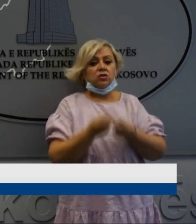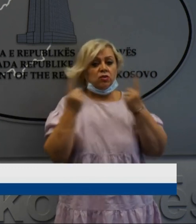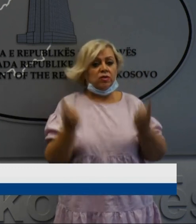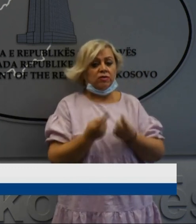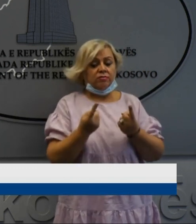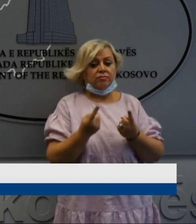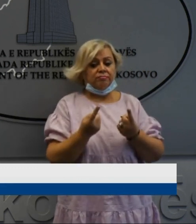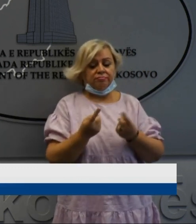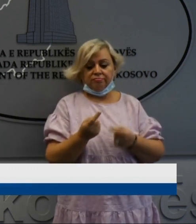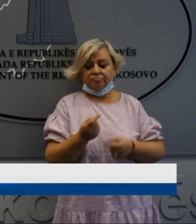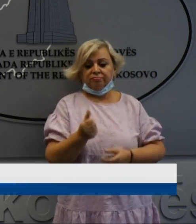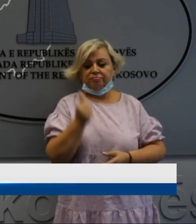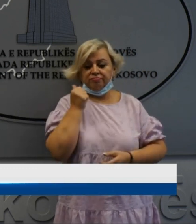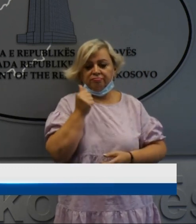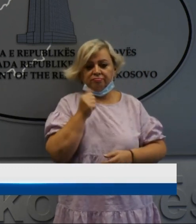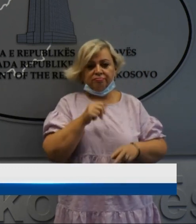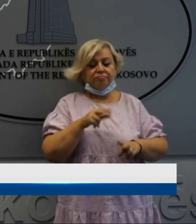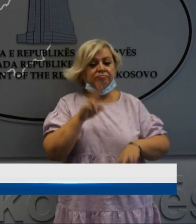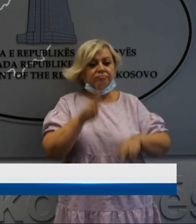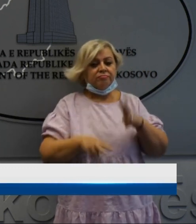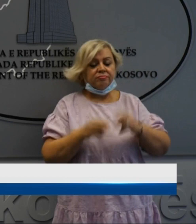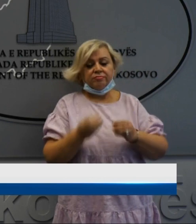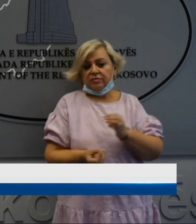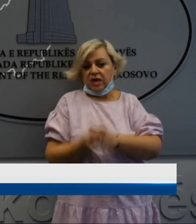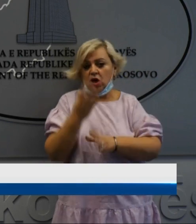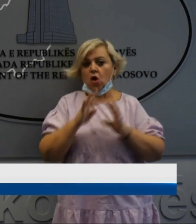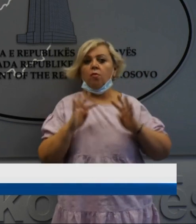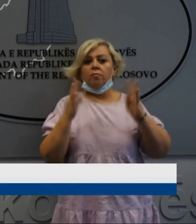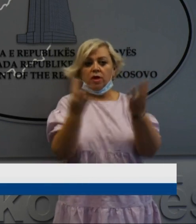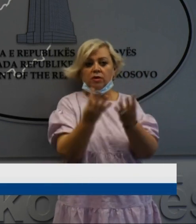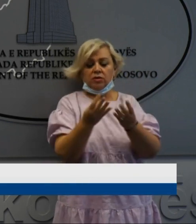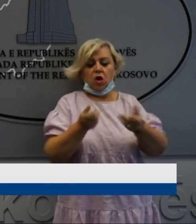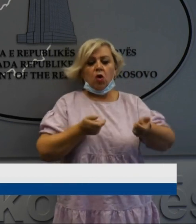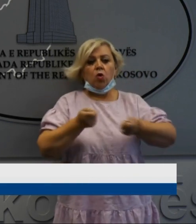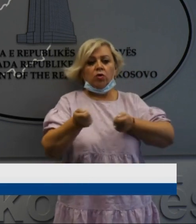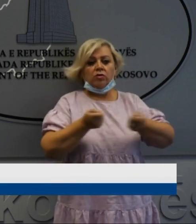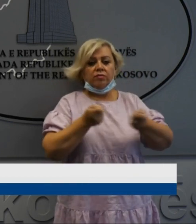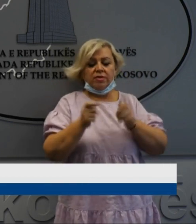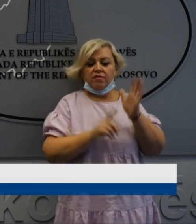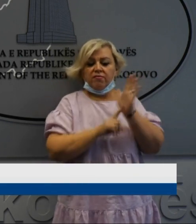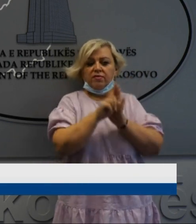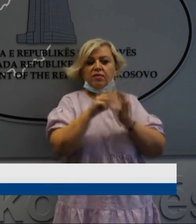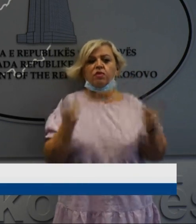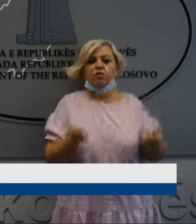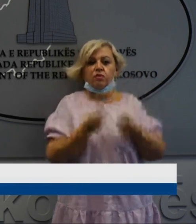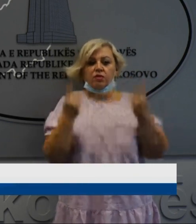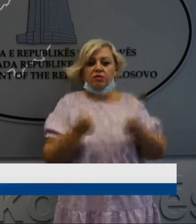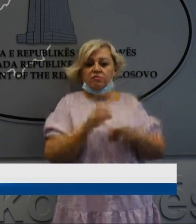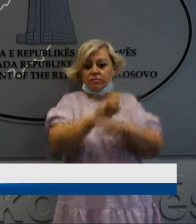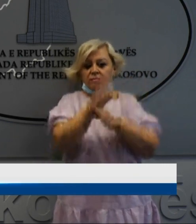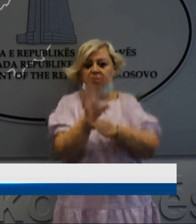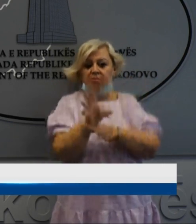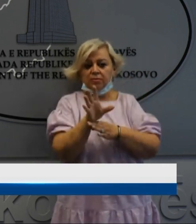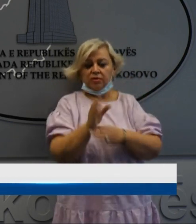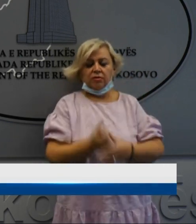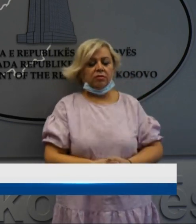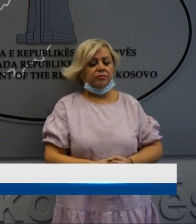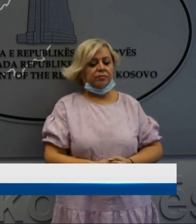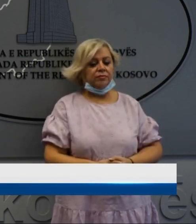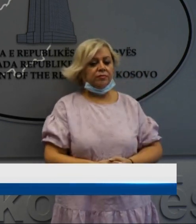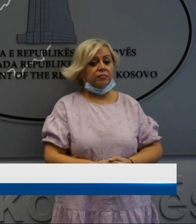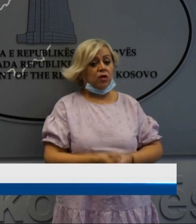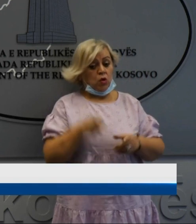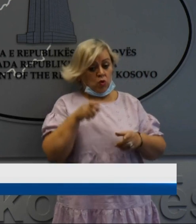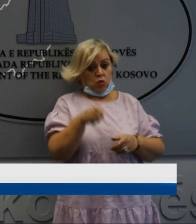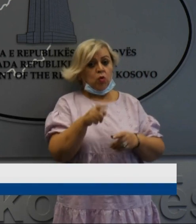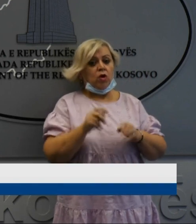krijuar, dje kemi proceduar më njëherë me formimin e Komitetit për Koordinimin dhe Vlerësimin e Situatës me Pandeminë.